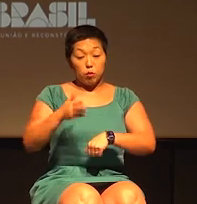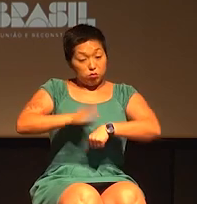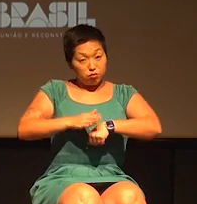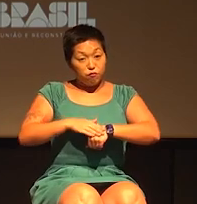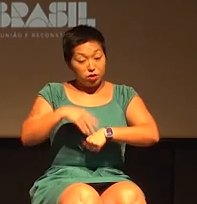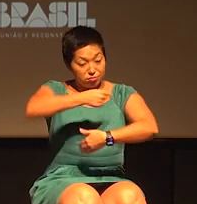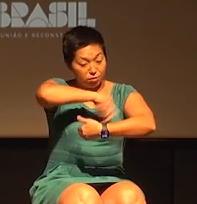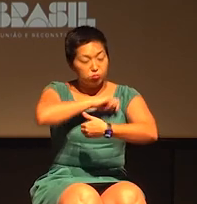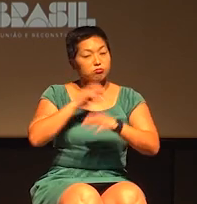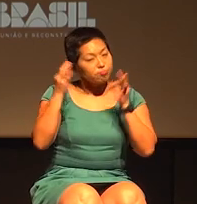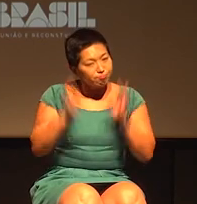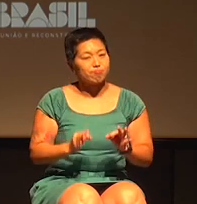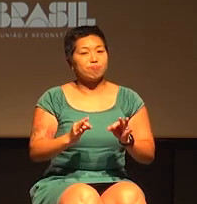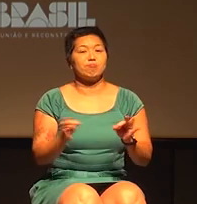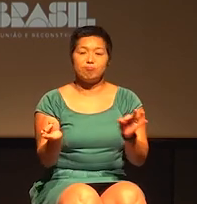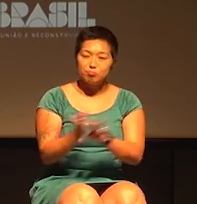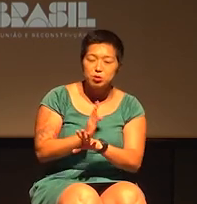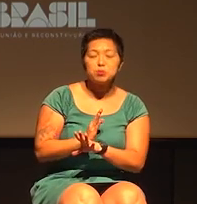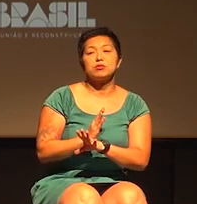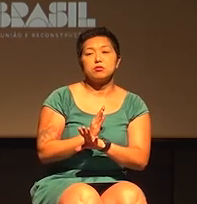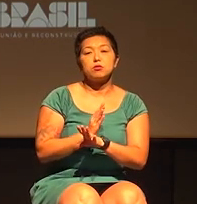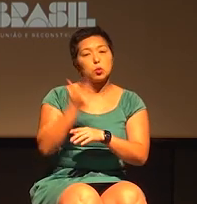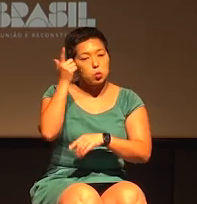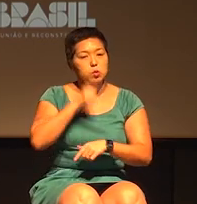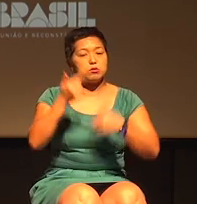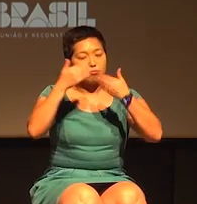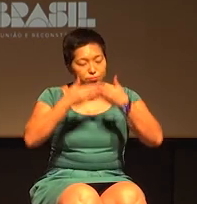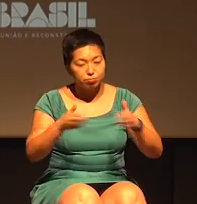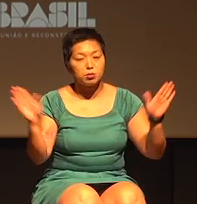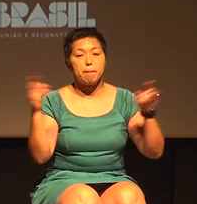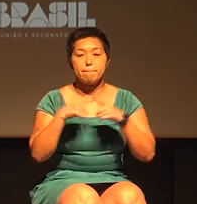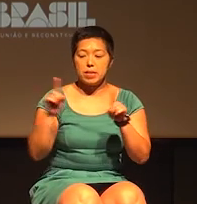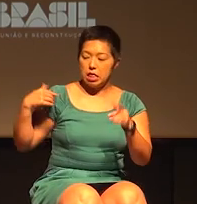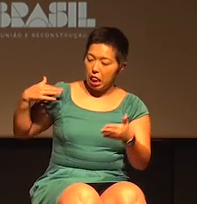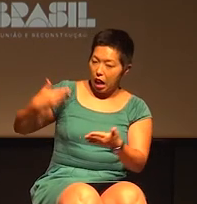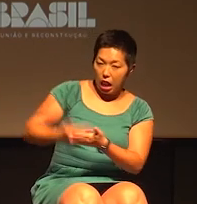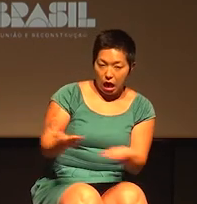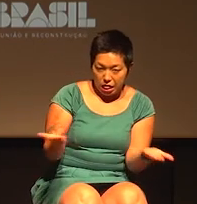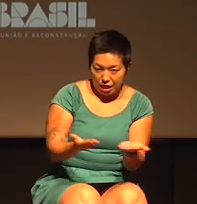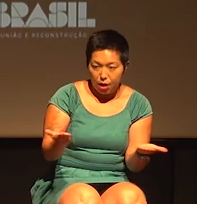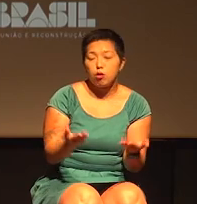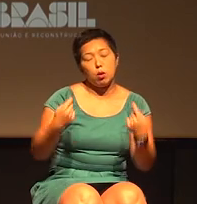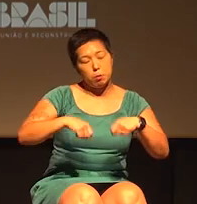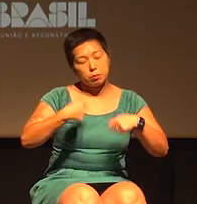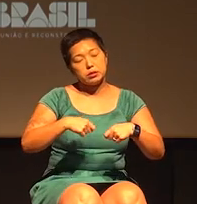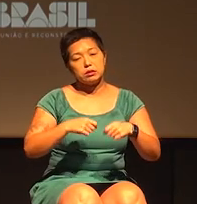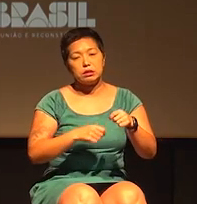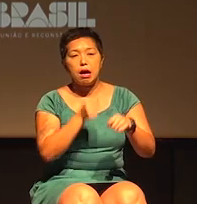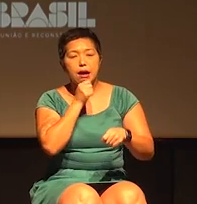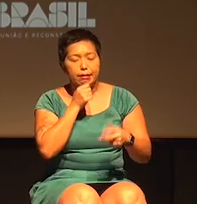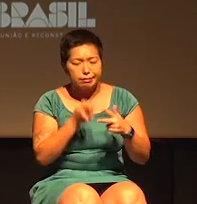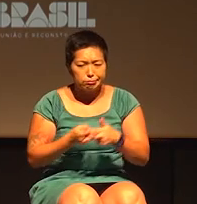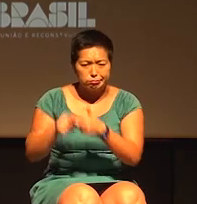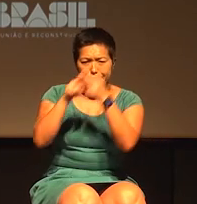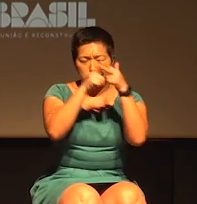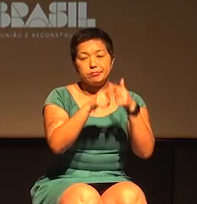guerrilha e e deu certo a gente conseguiu inaugurar mas até agora ainda gente precisa de vários ajustes ali enfim né